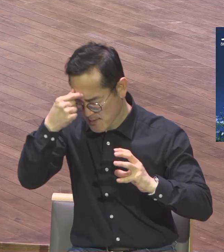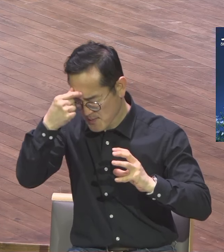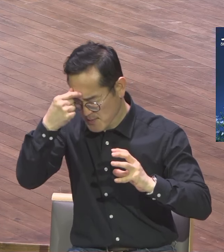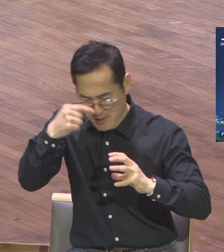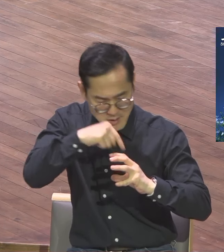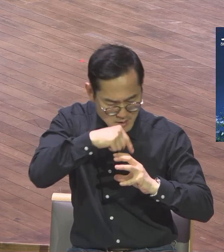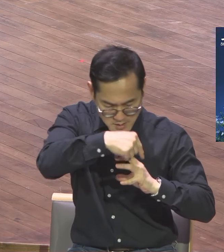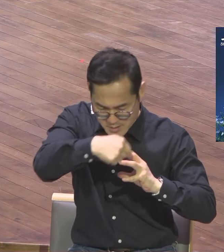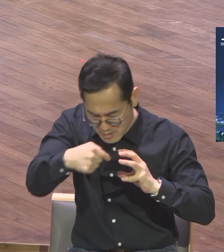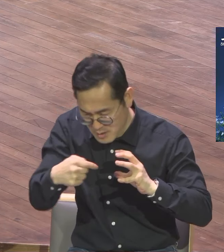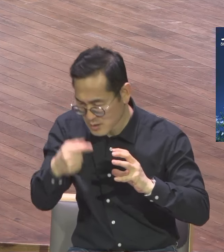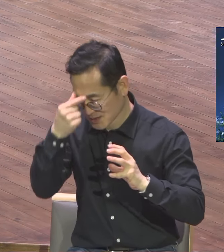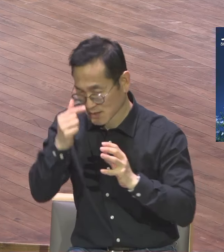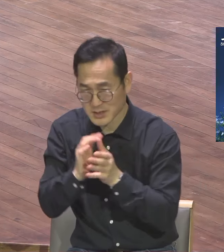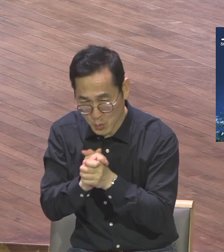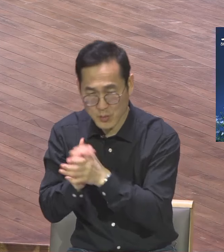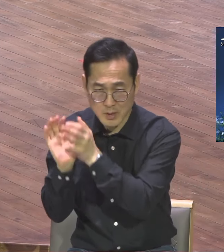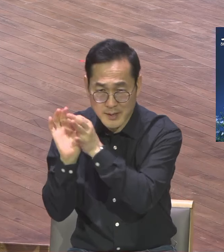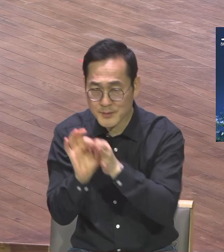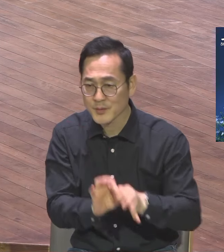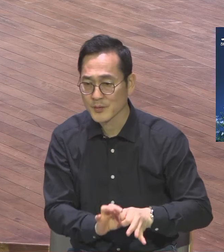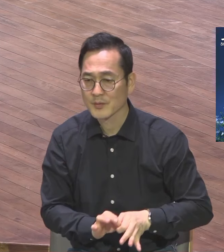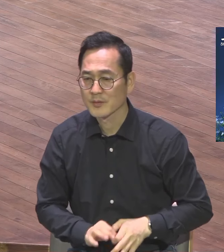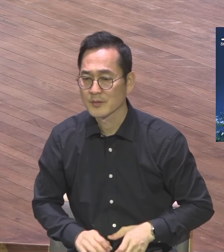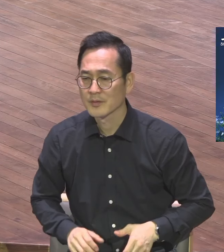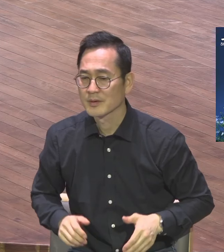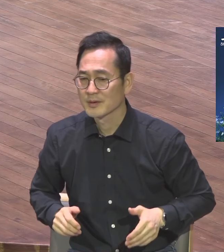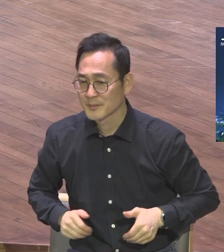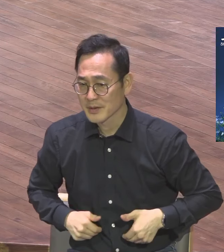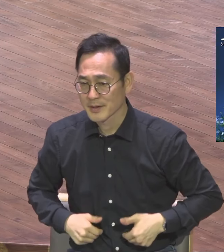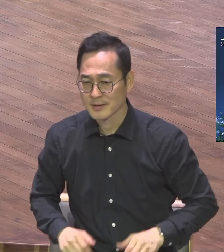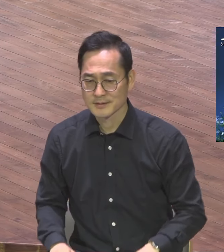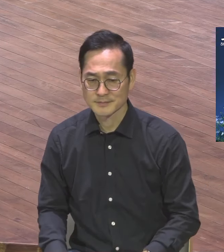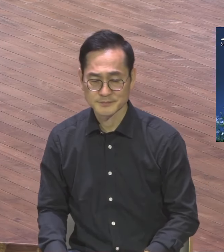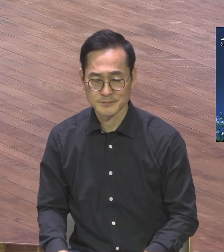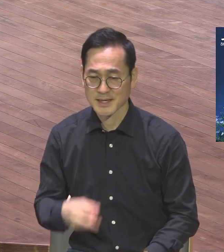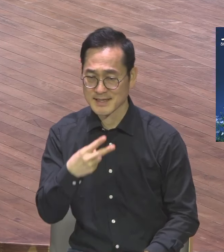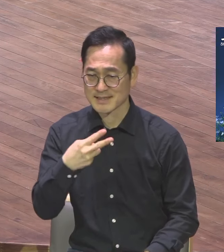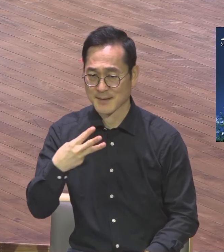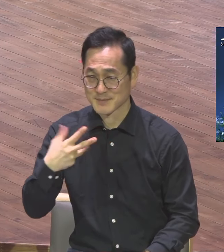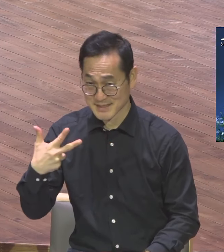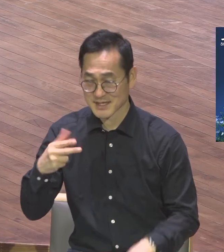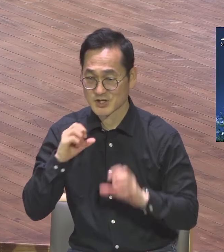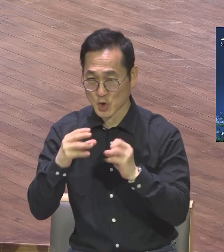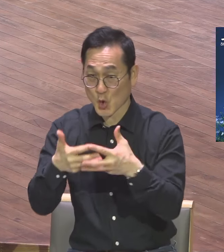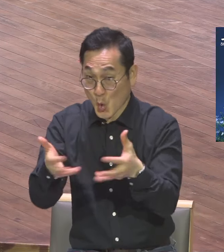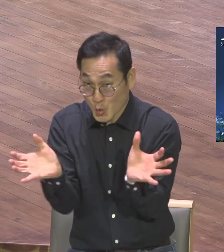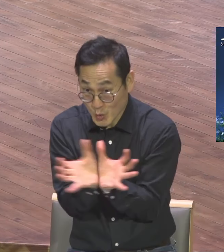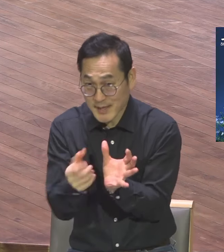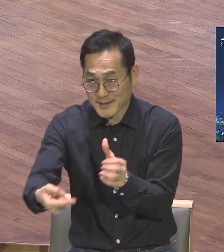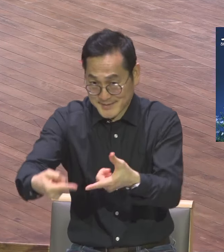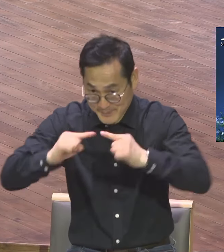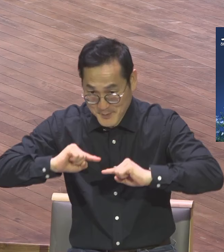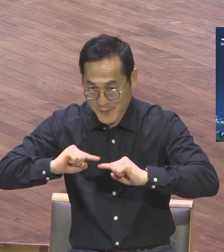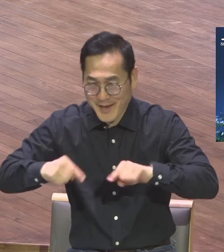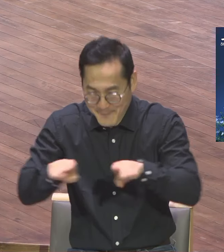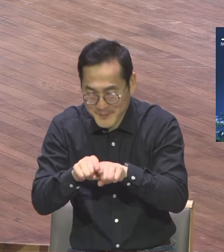쭉 기도로. 그래서 예원 공동체가 이 삼칠 선교 공세를 멋지게 아름답게 쓰임 받기를 주님으로